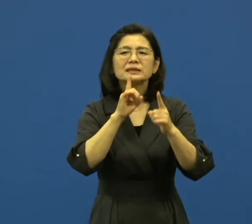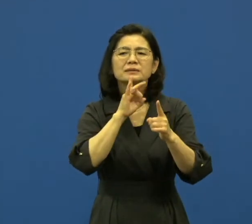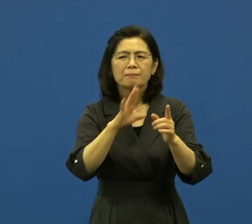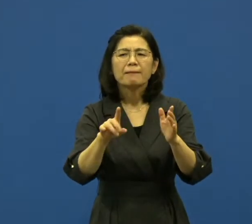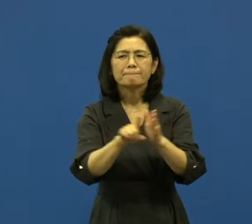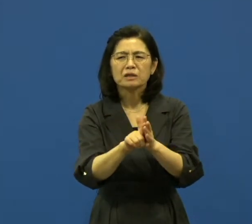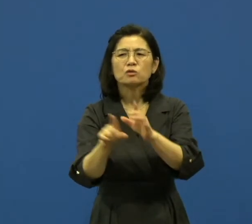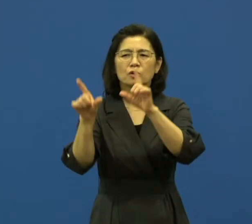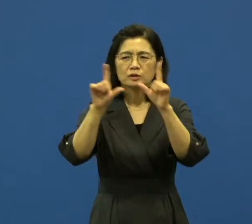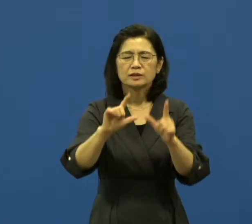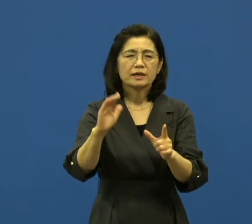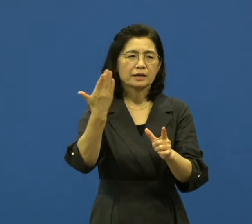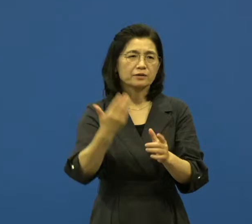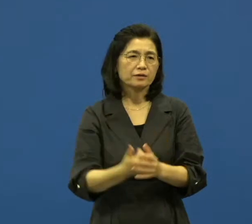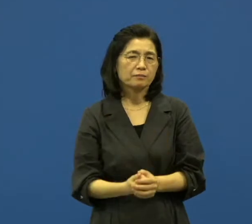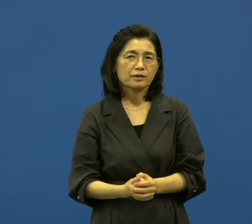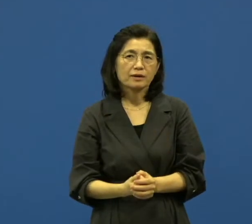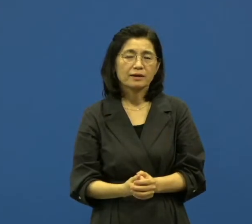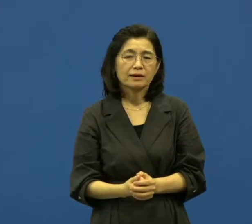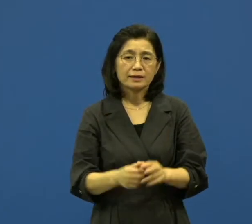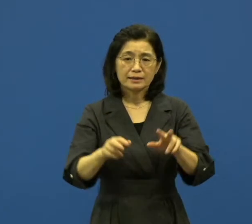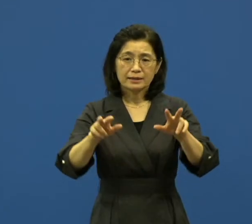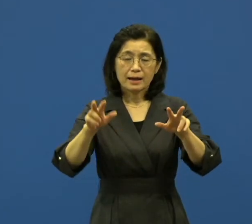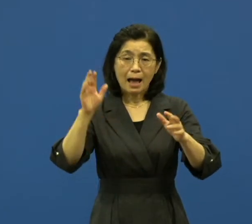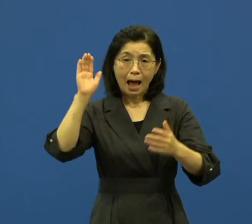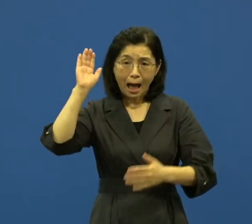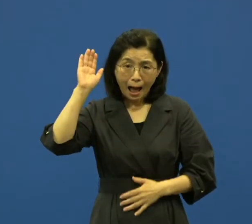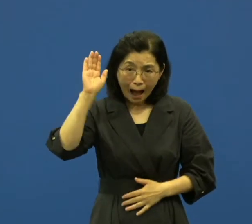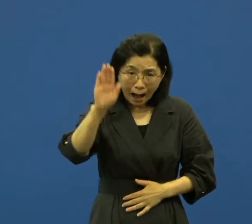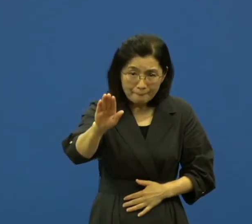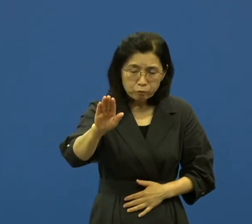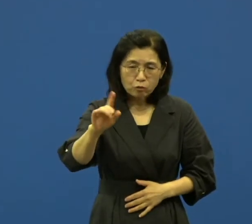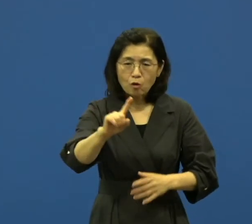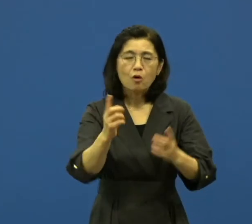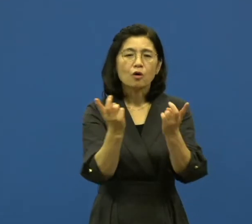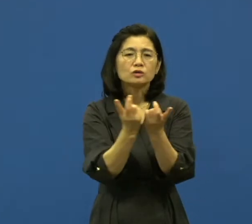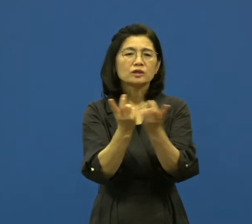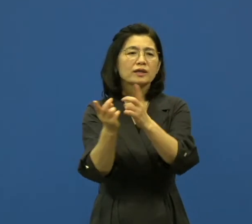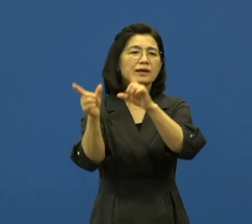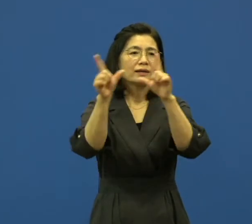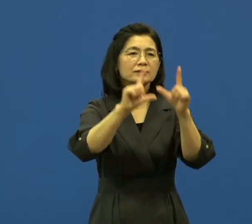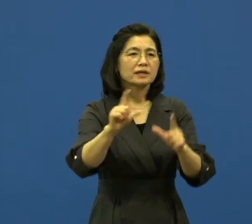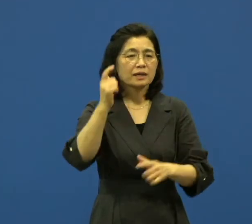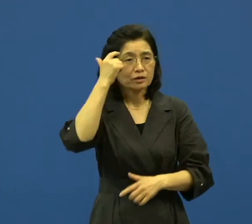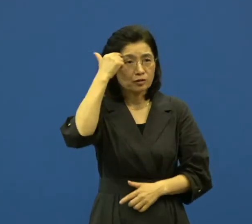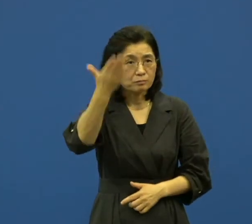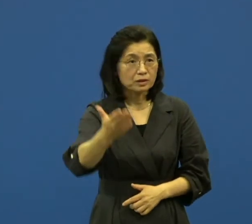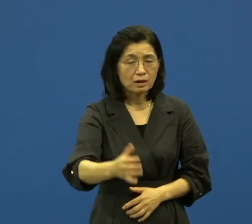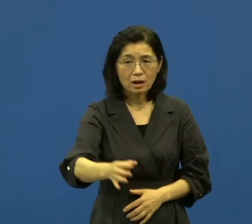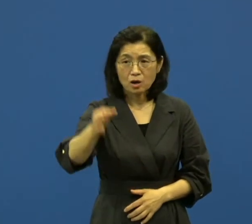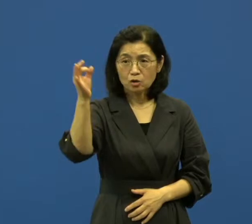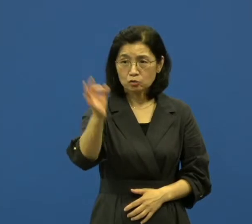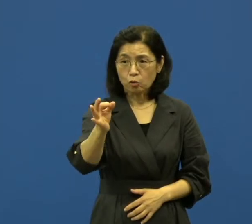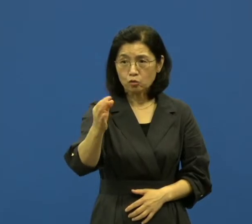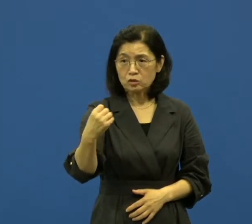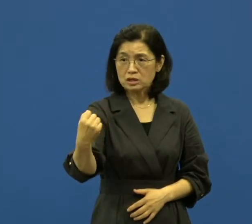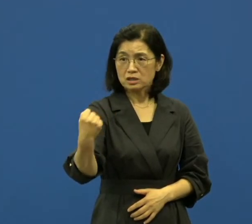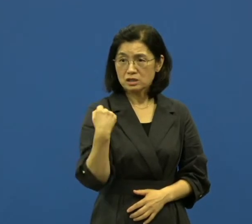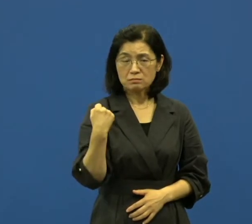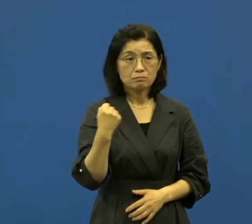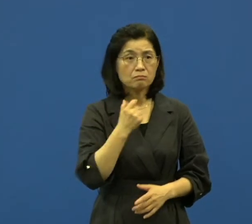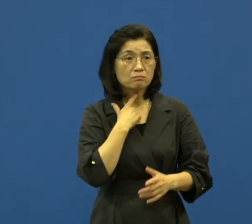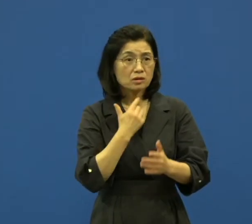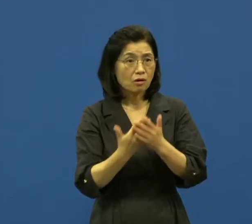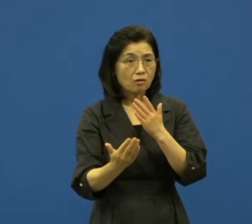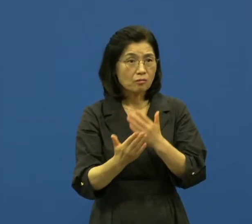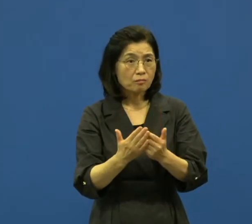무엇을 붙들고 지금까지 살아오셨습니까? 앞으로 무슨 힘으로 살아가시려고 하십니까? 돈입니까? 힘입니까? 머리입니까? 경험입니까?